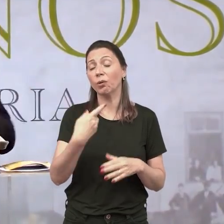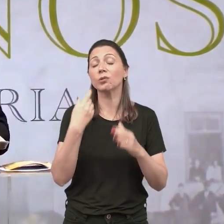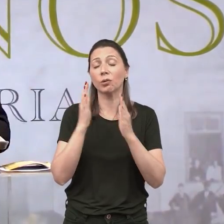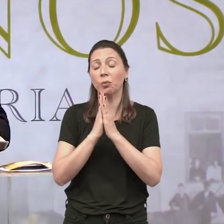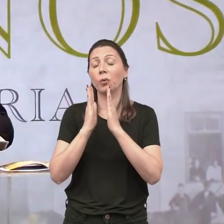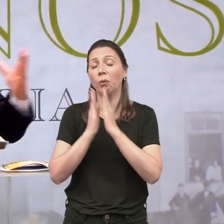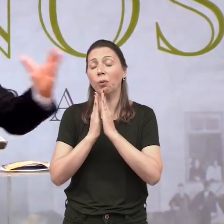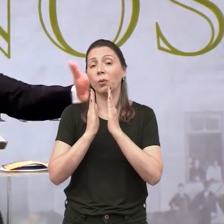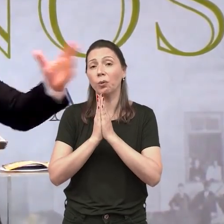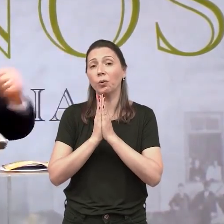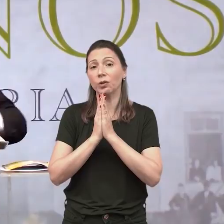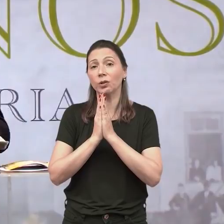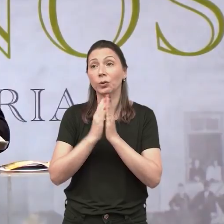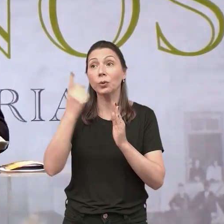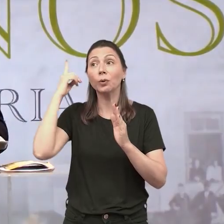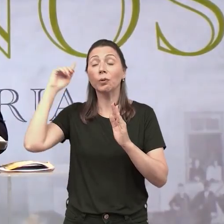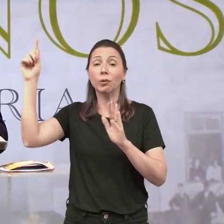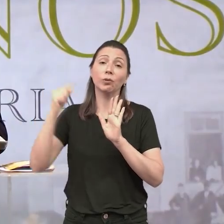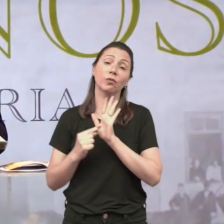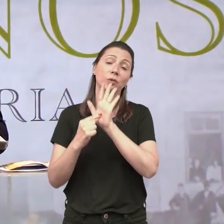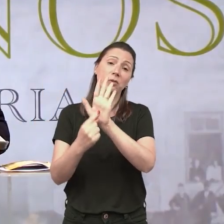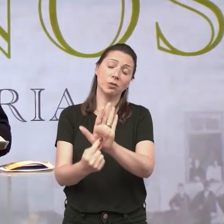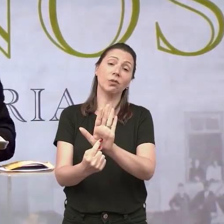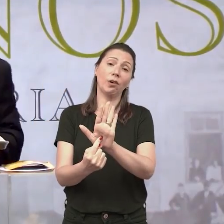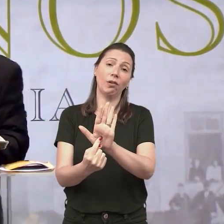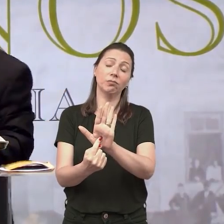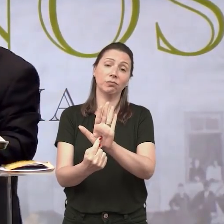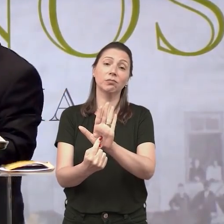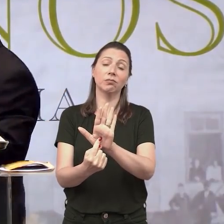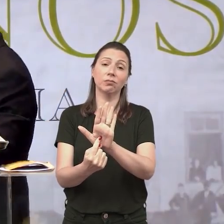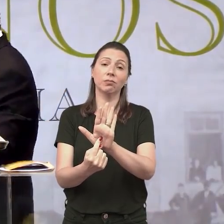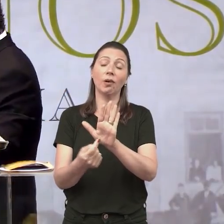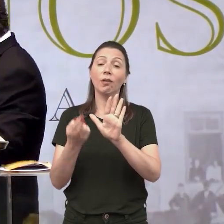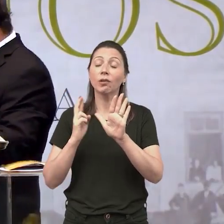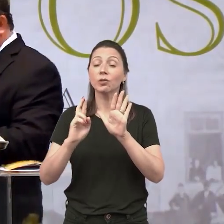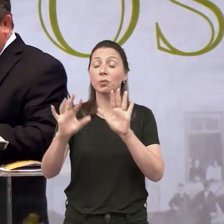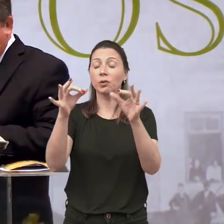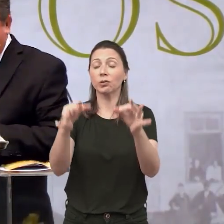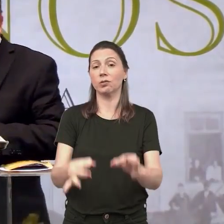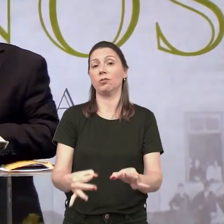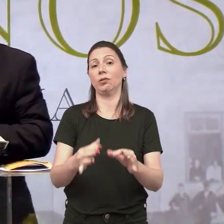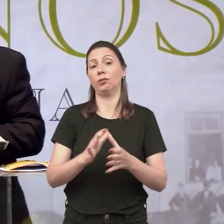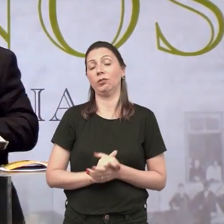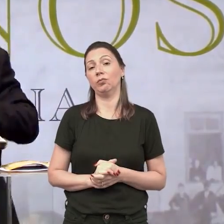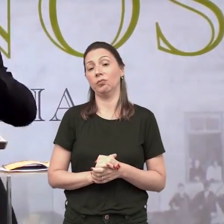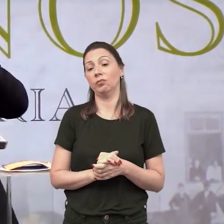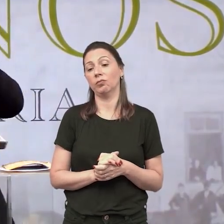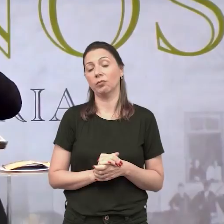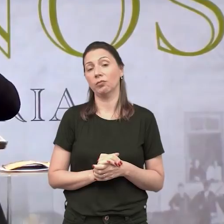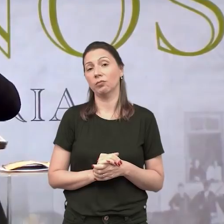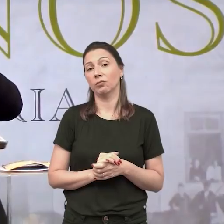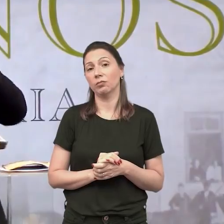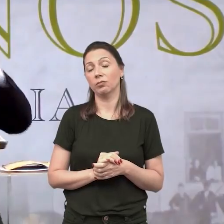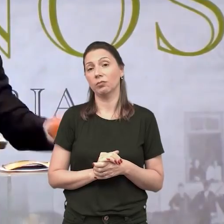uma hora que você vai encontrar a saída, você vai encontrar a resposta.